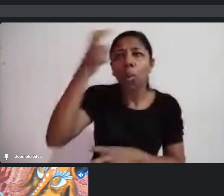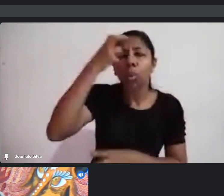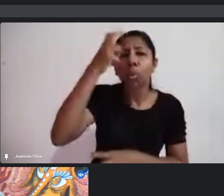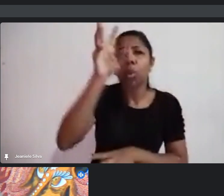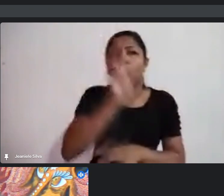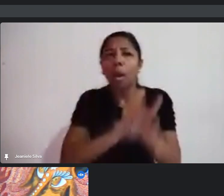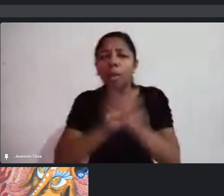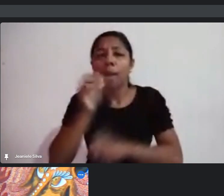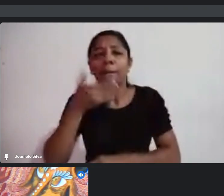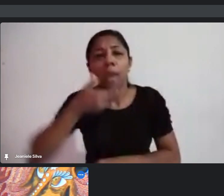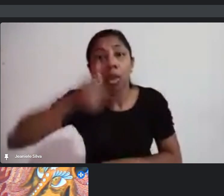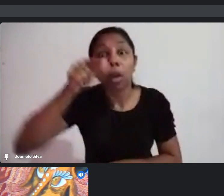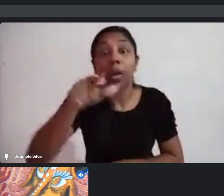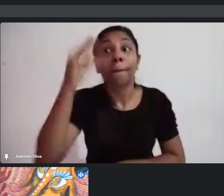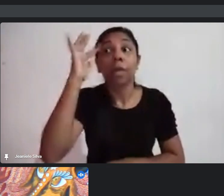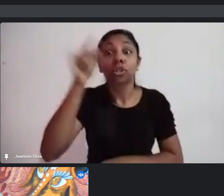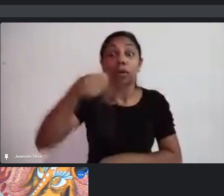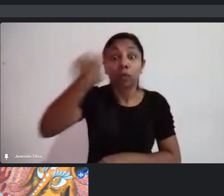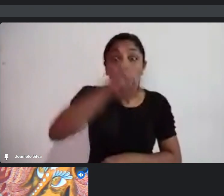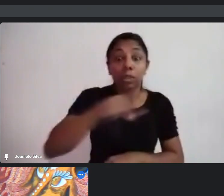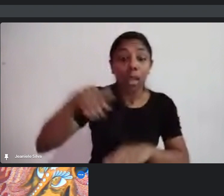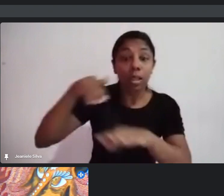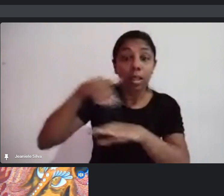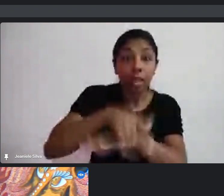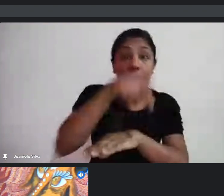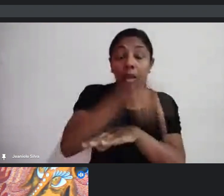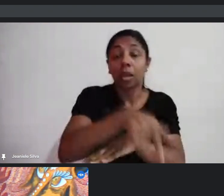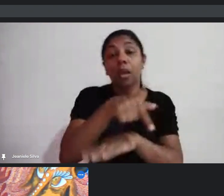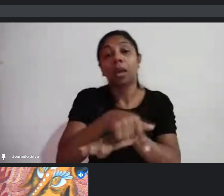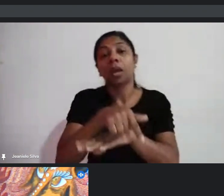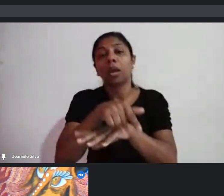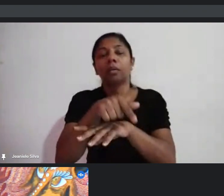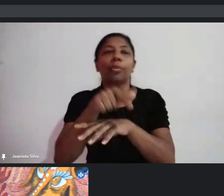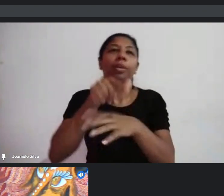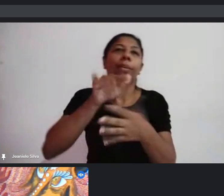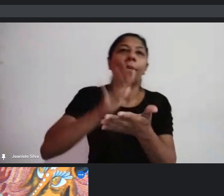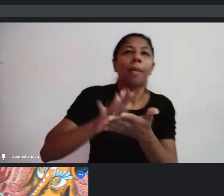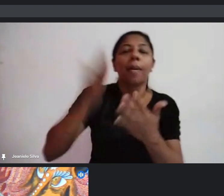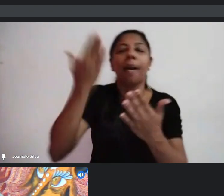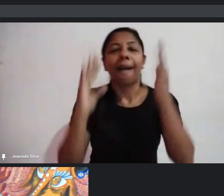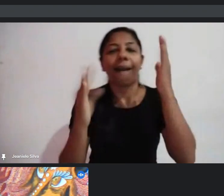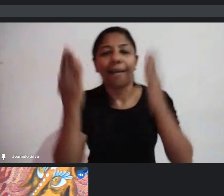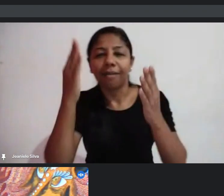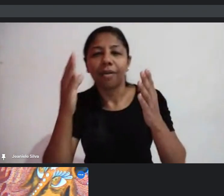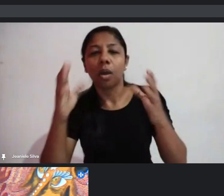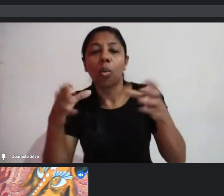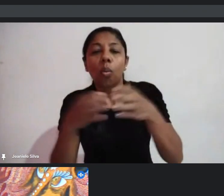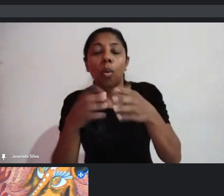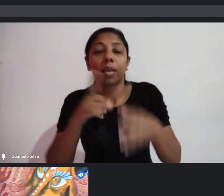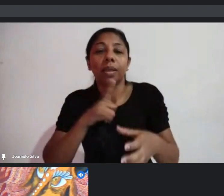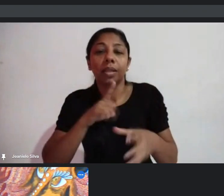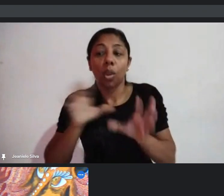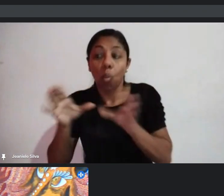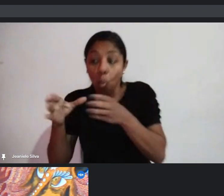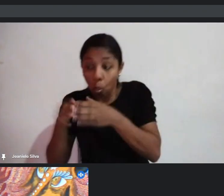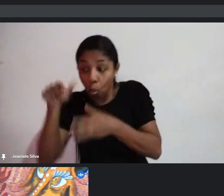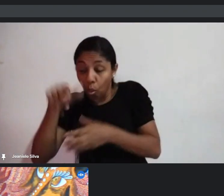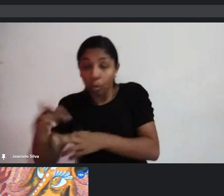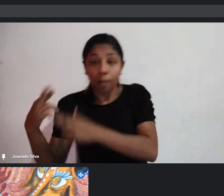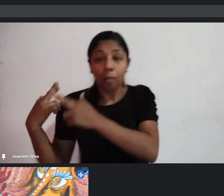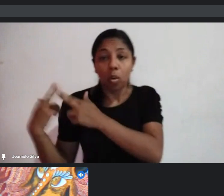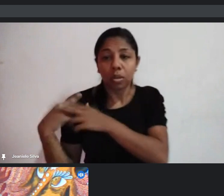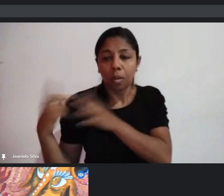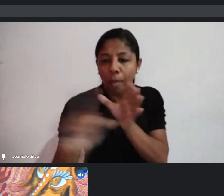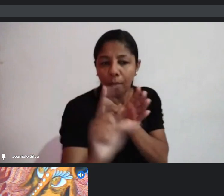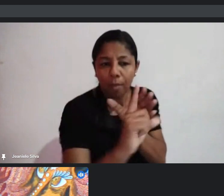Imagina vocês dentro dessa possibilidade de um evento de carnaval, um evento de carnaval, ter uma equipe que possa incluir as pessoas.